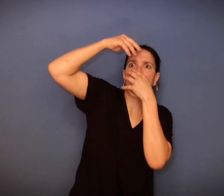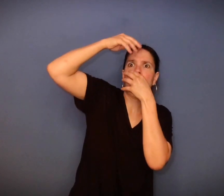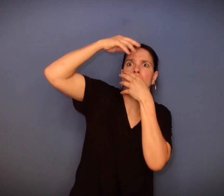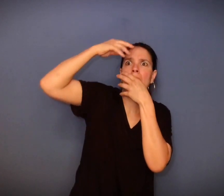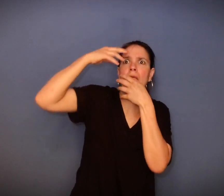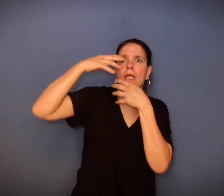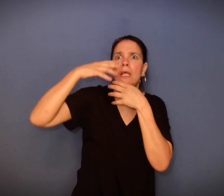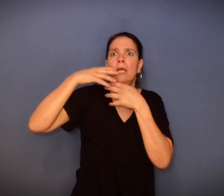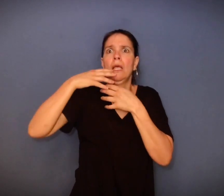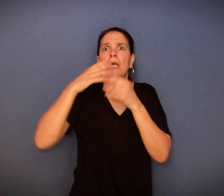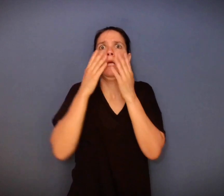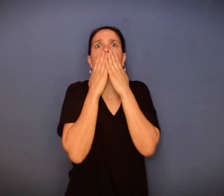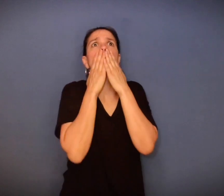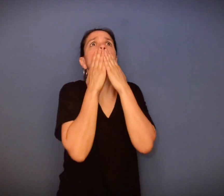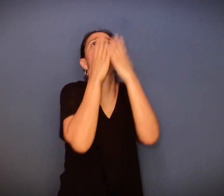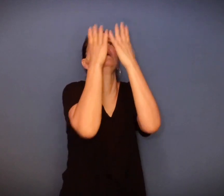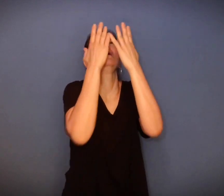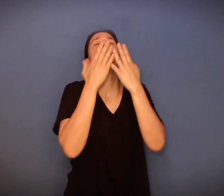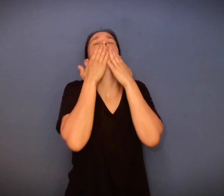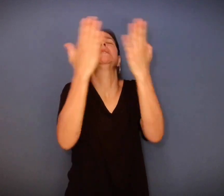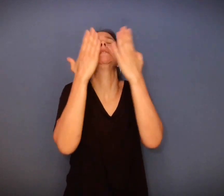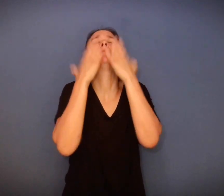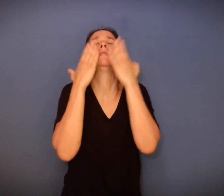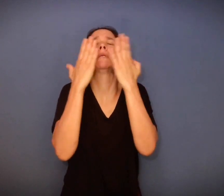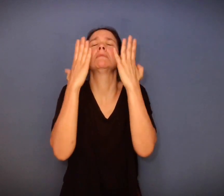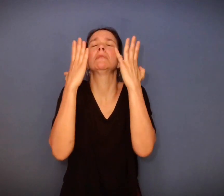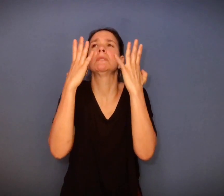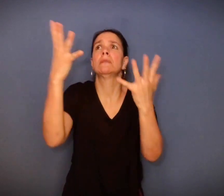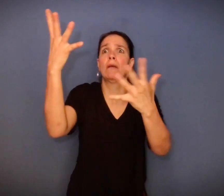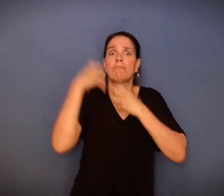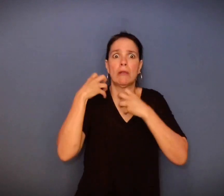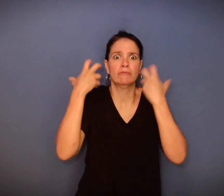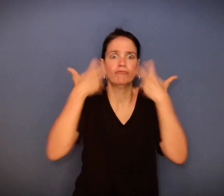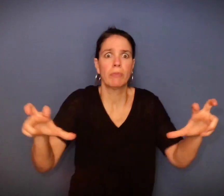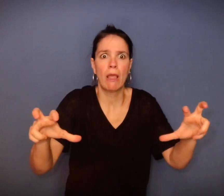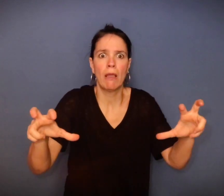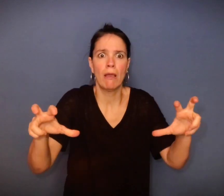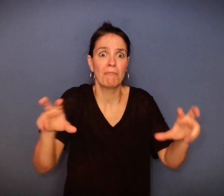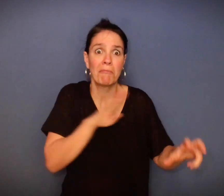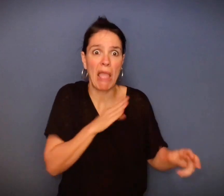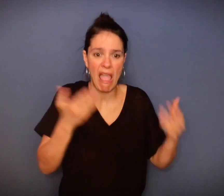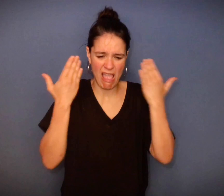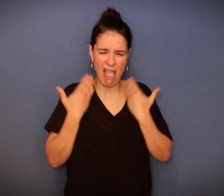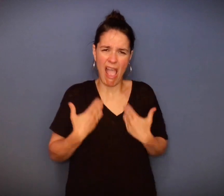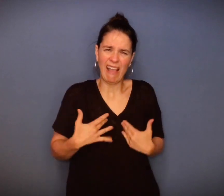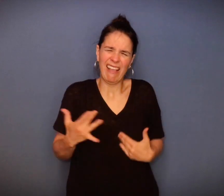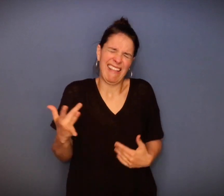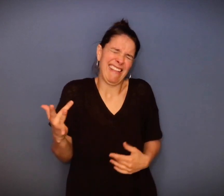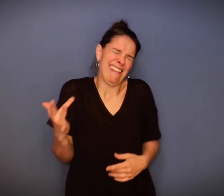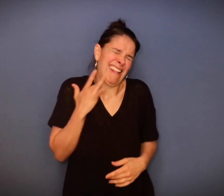et tourna les talons sans se préoccuper du petit caneton. Oh, Dieu merci, soupira le vilain petit canard. Je